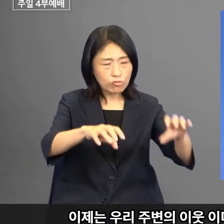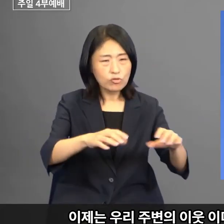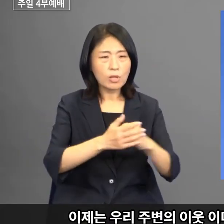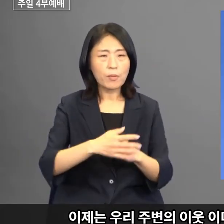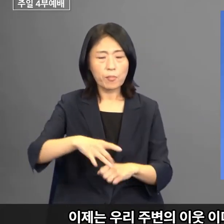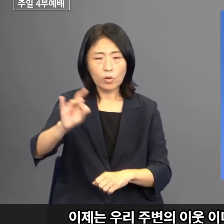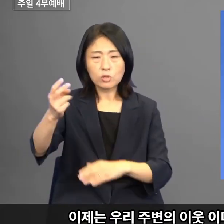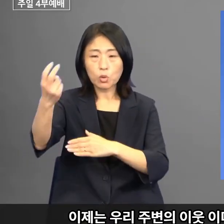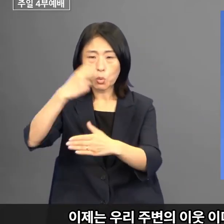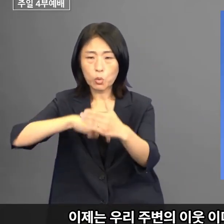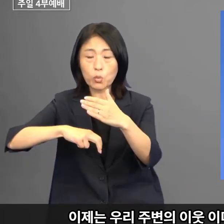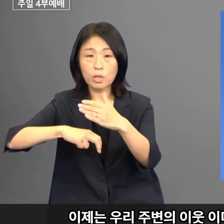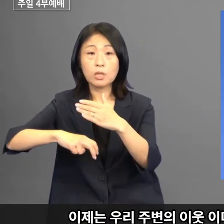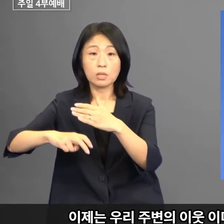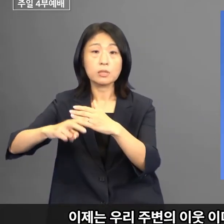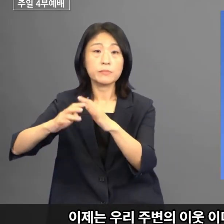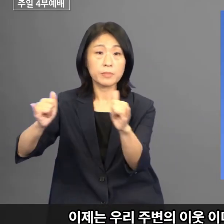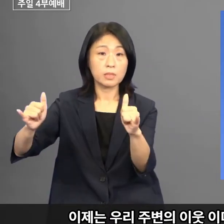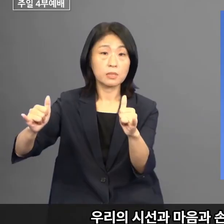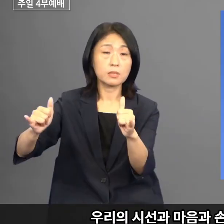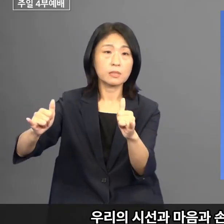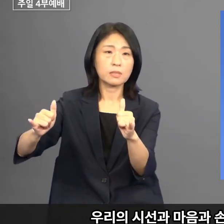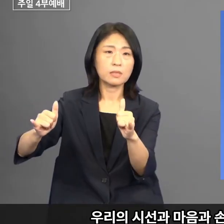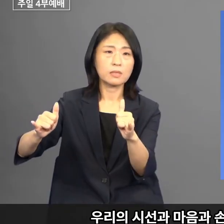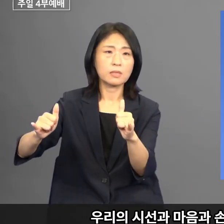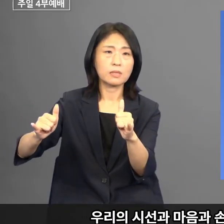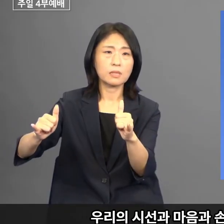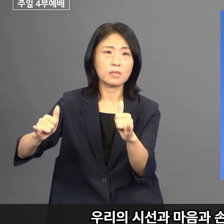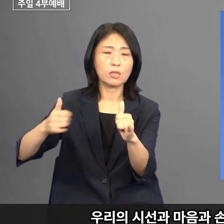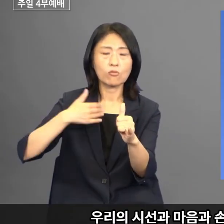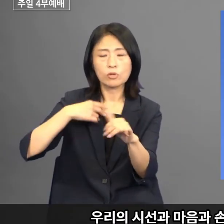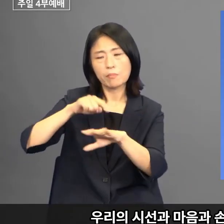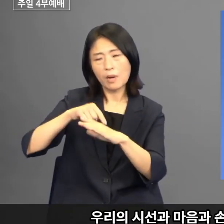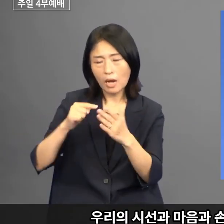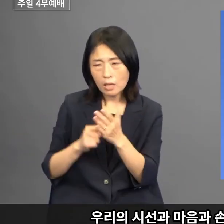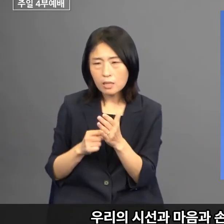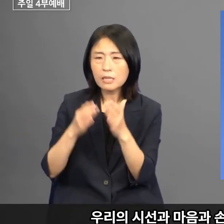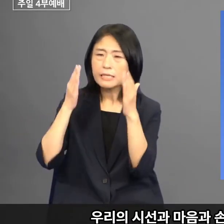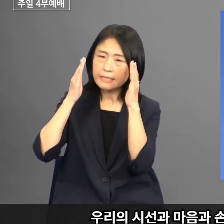통일인 통일민들에게 우리의 시선과 마음과